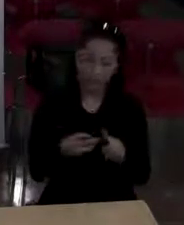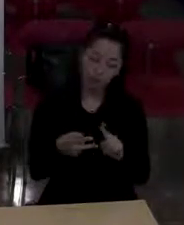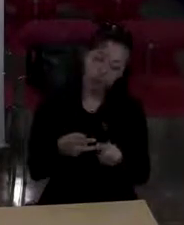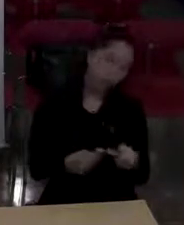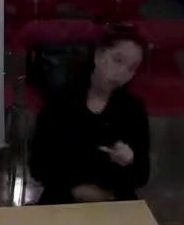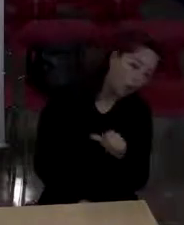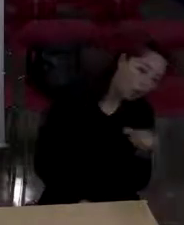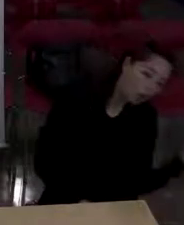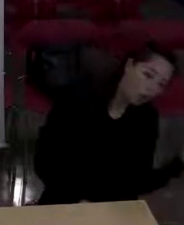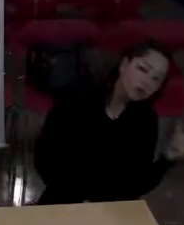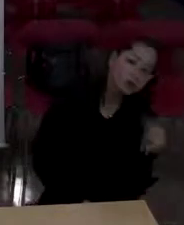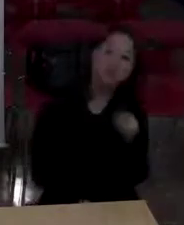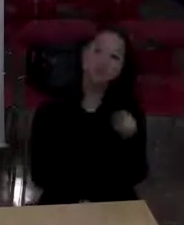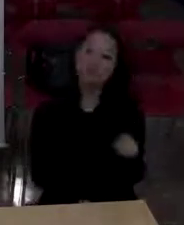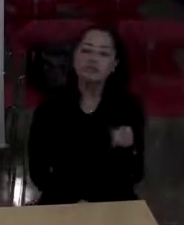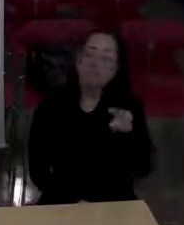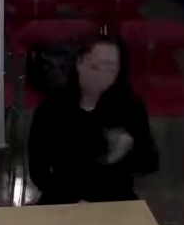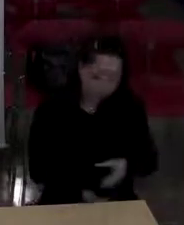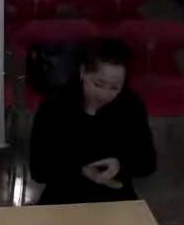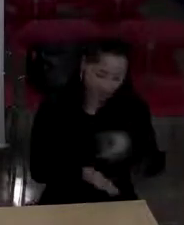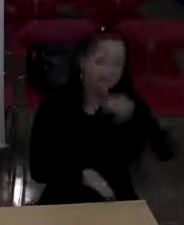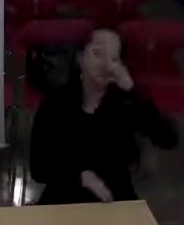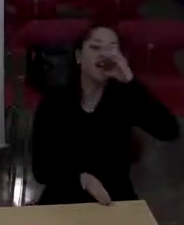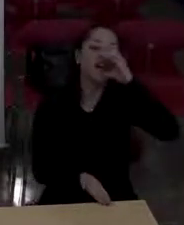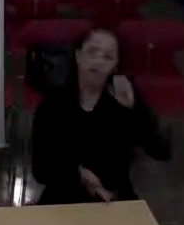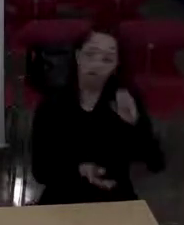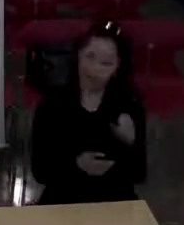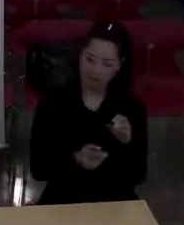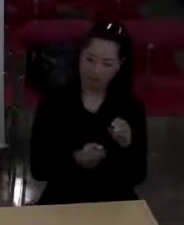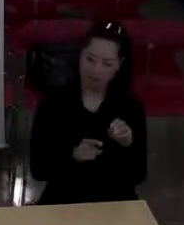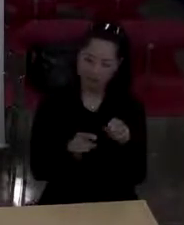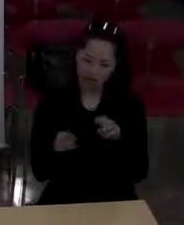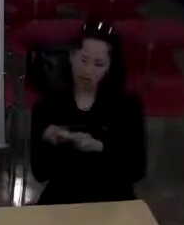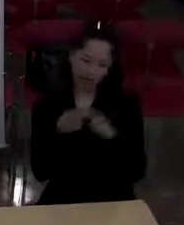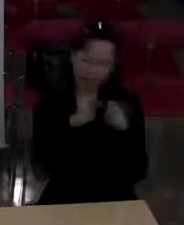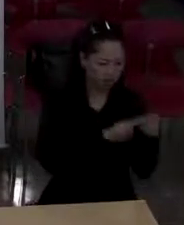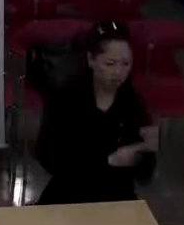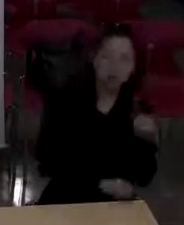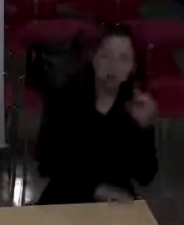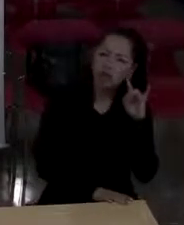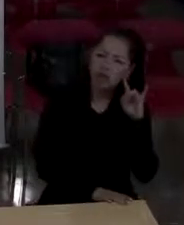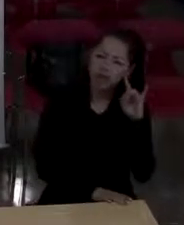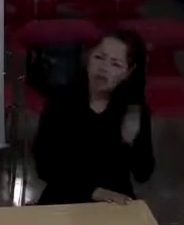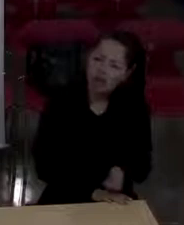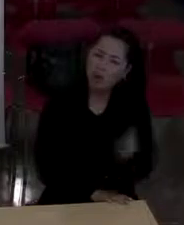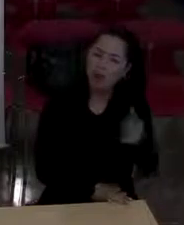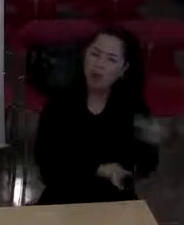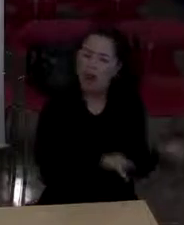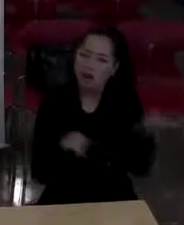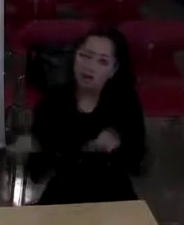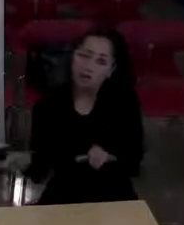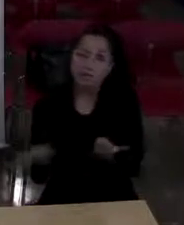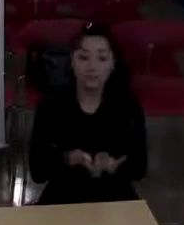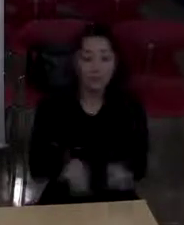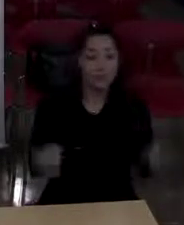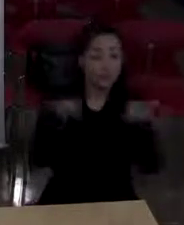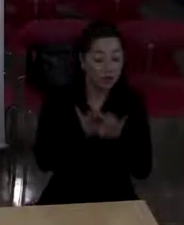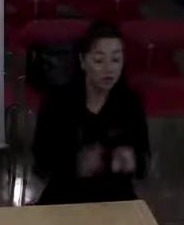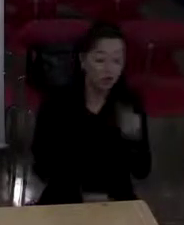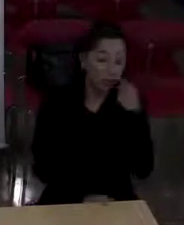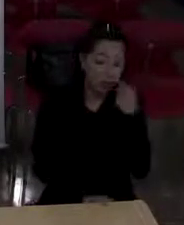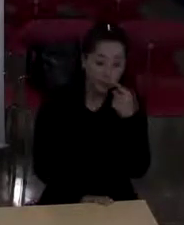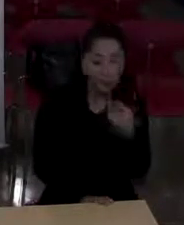órganos fonoarticuladores o las señas para saber cómo va llegando de manera aproximada a producir ese modelo que el adulto le está